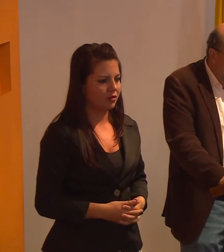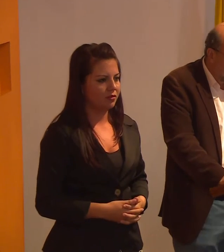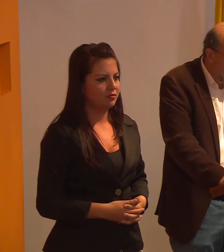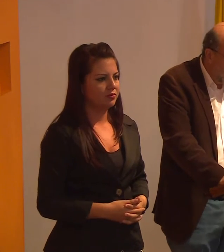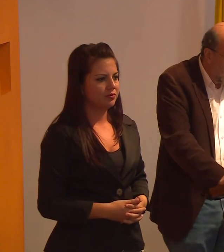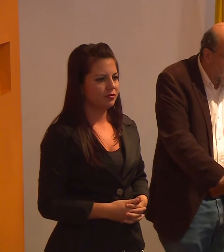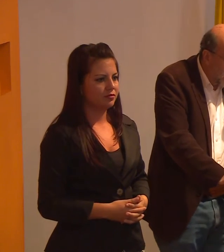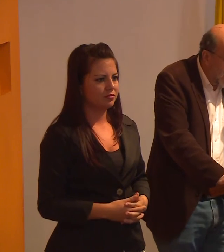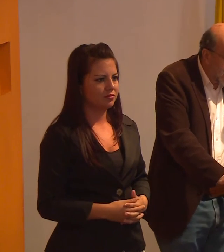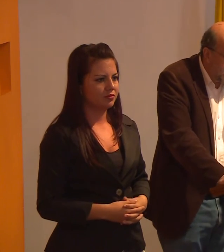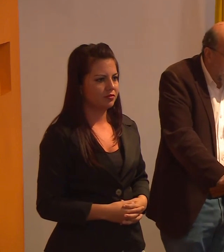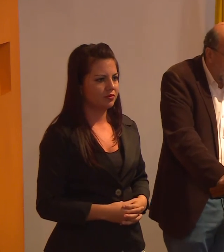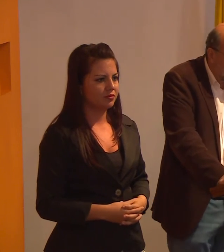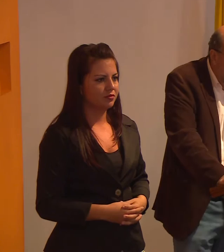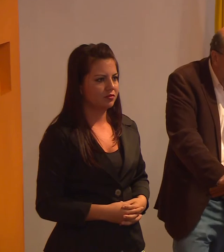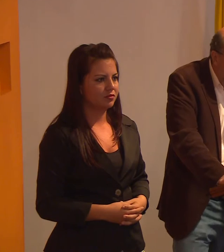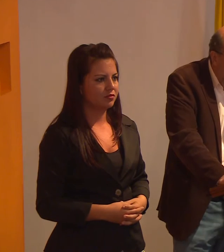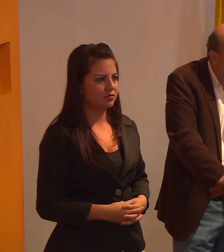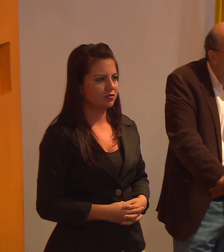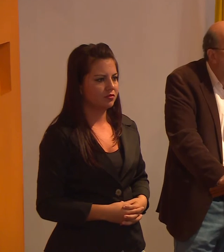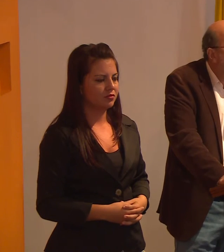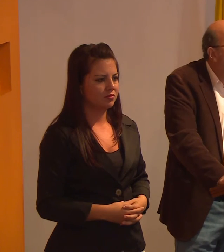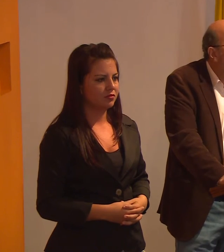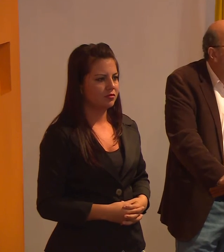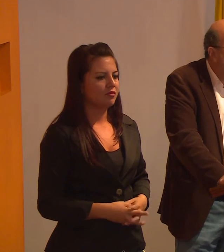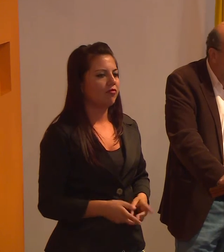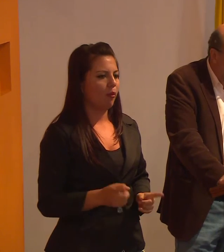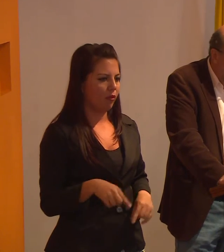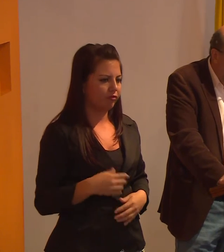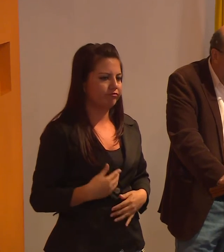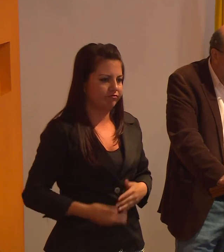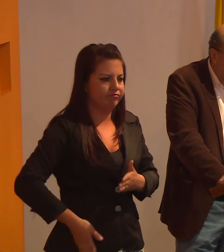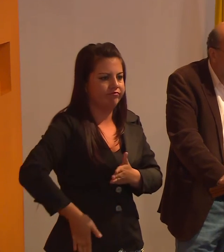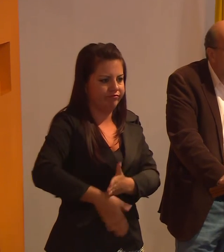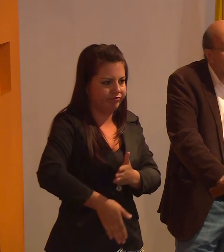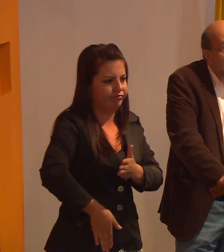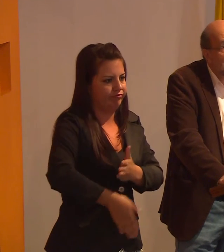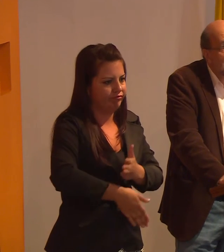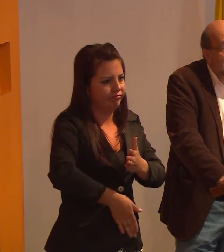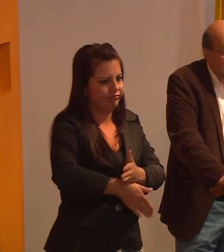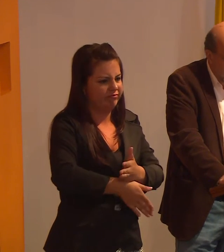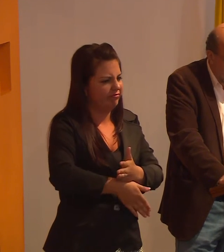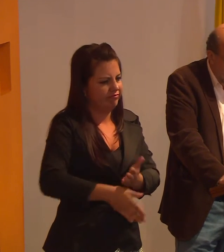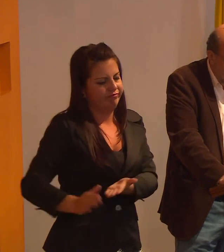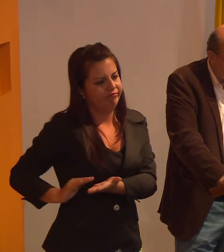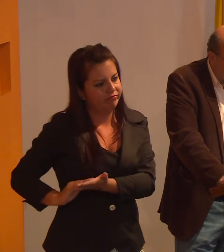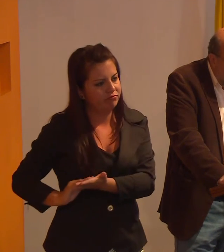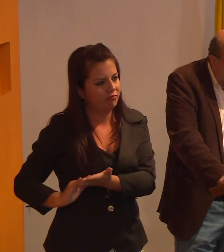Hemos continuado con las reparaciones y adecuaciones de nuestras instalaciones.